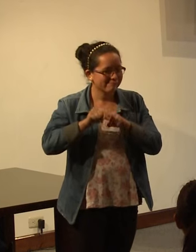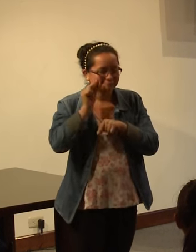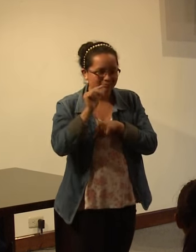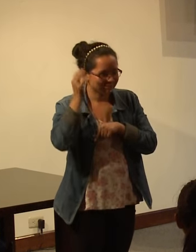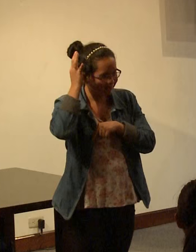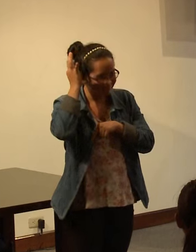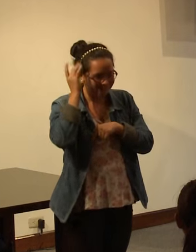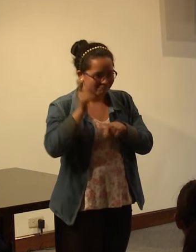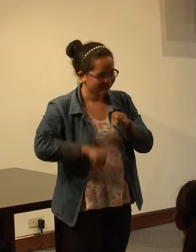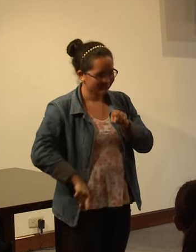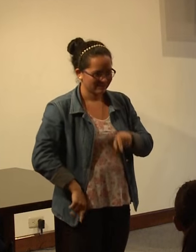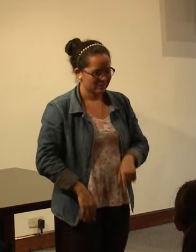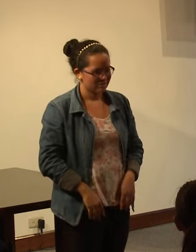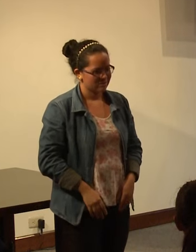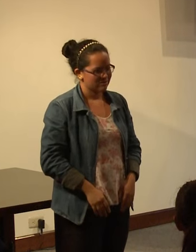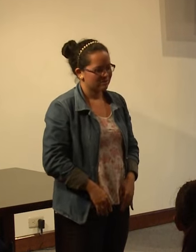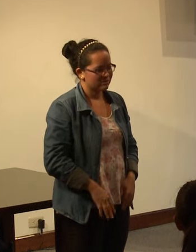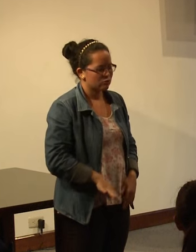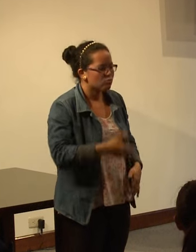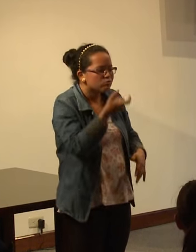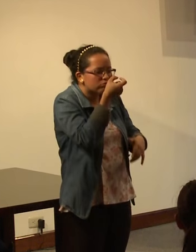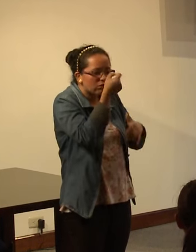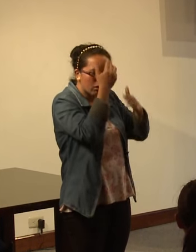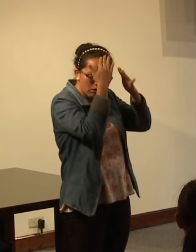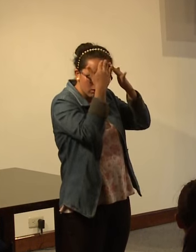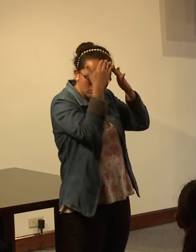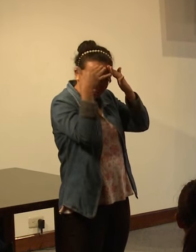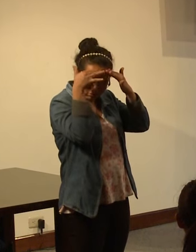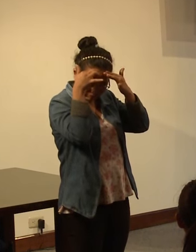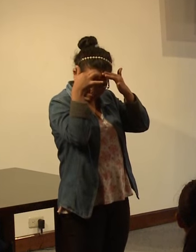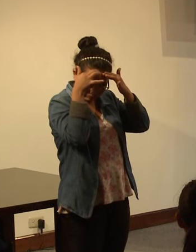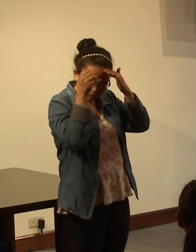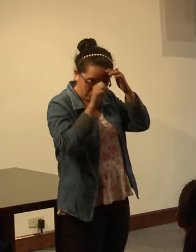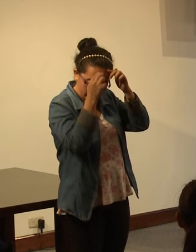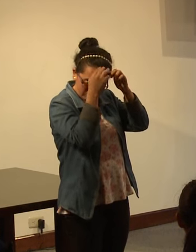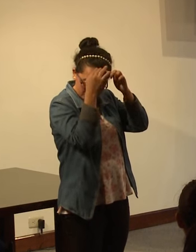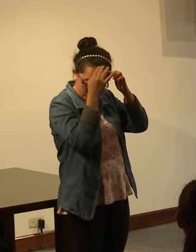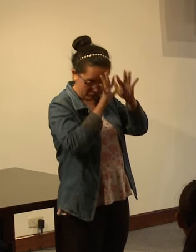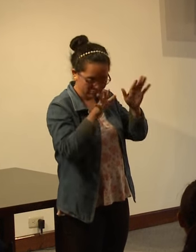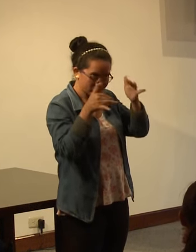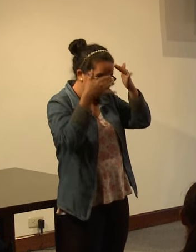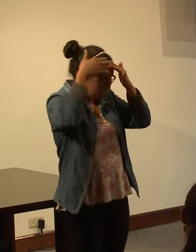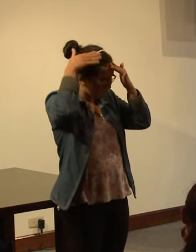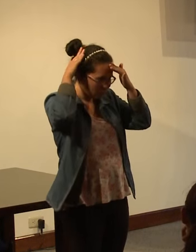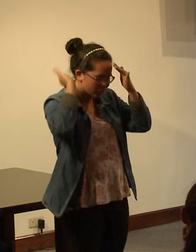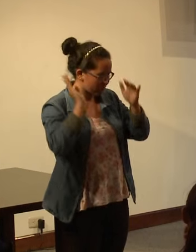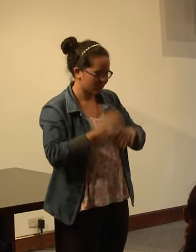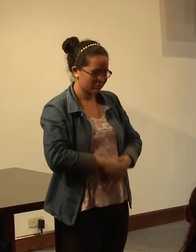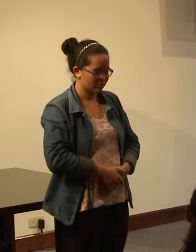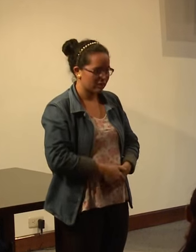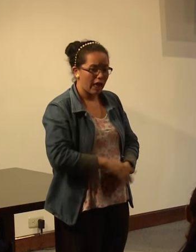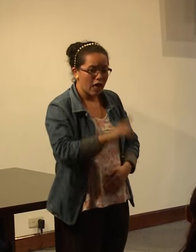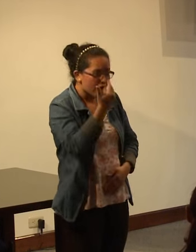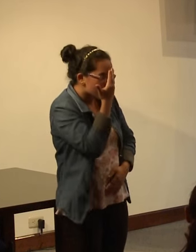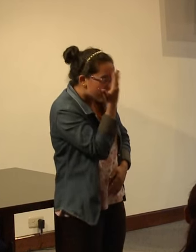ver cierta parte como del pelito en la frente. O sea que está de frente.